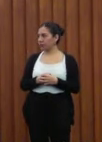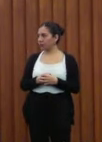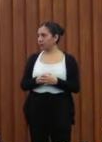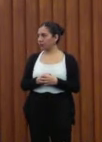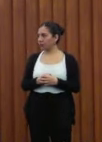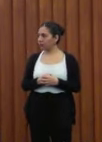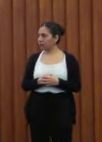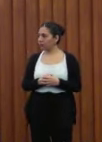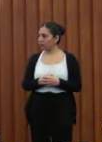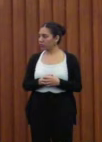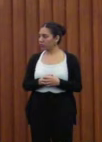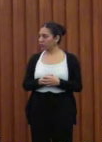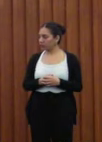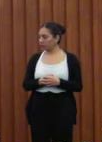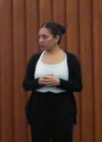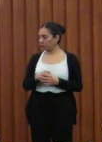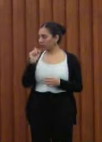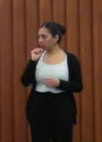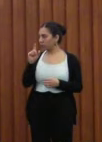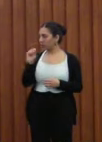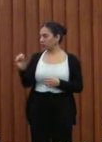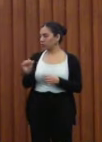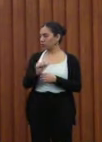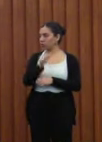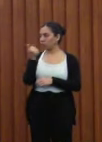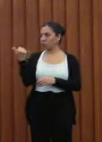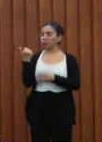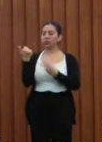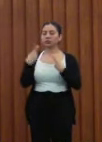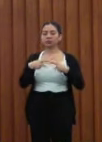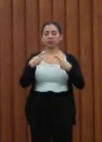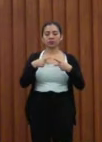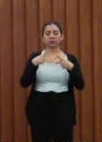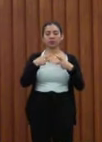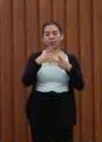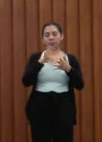Y otros también fueron liberados precisamente por